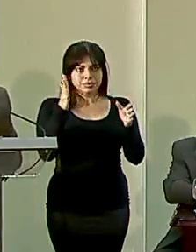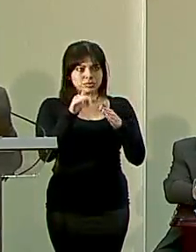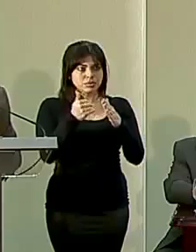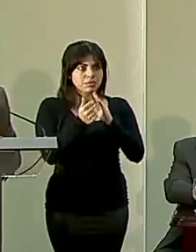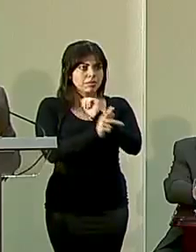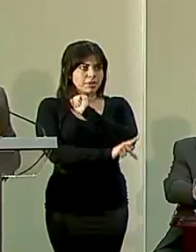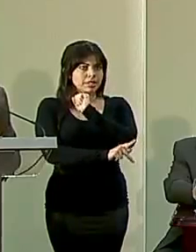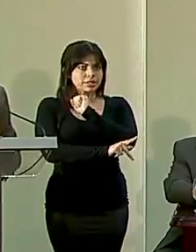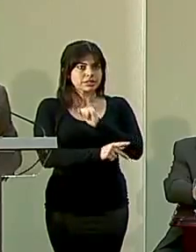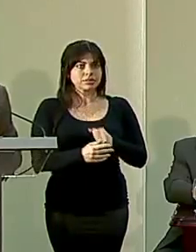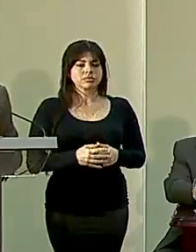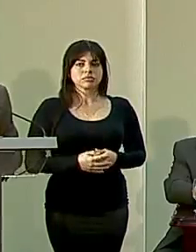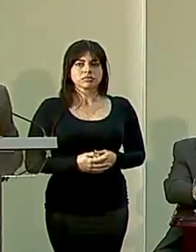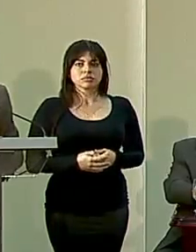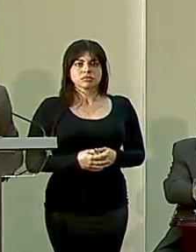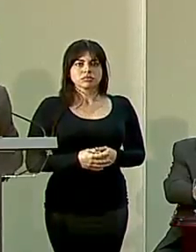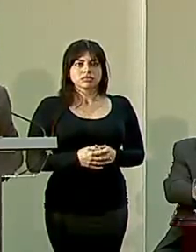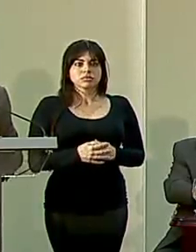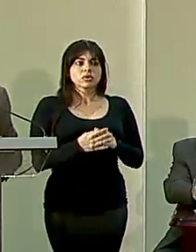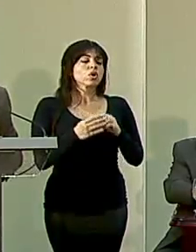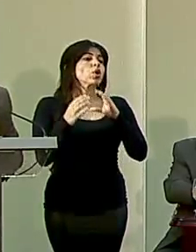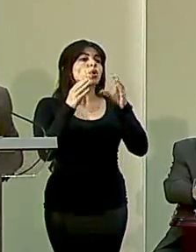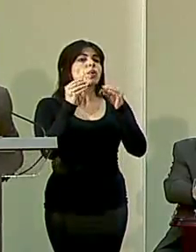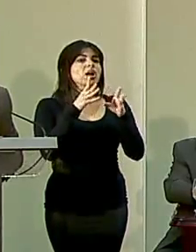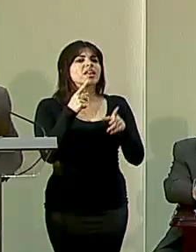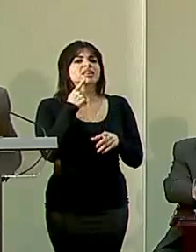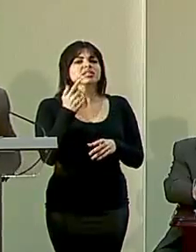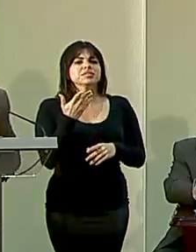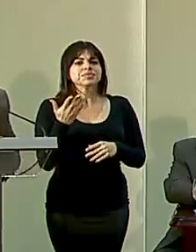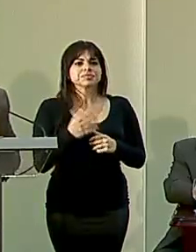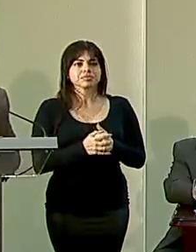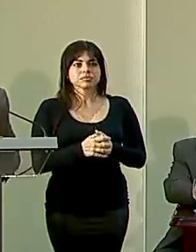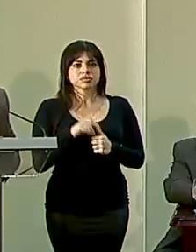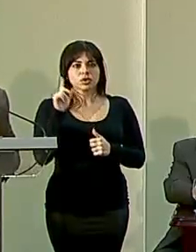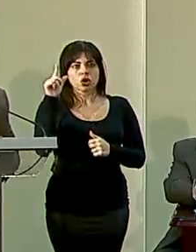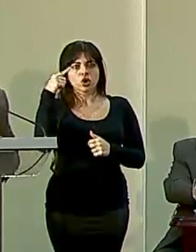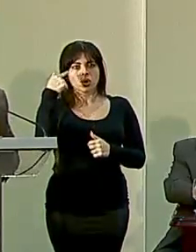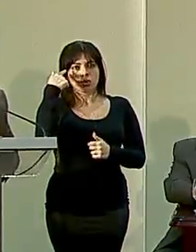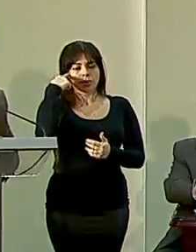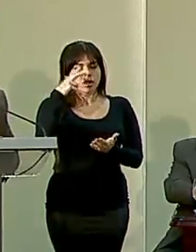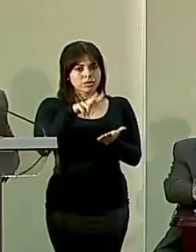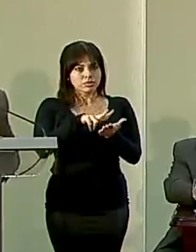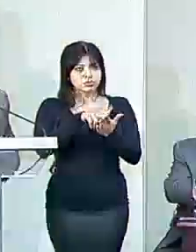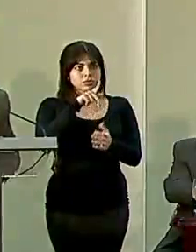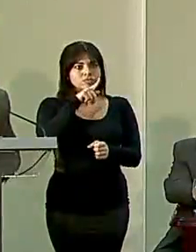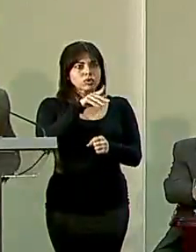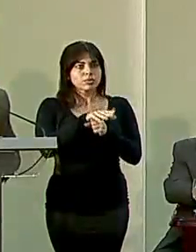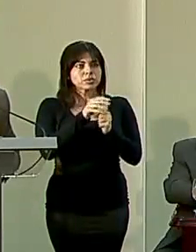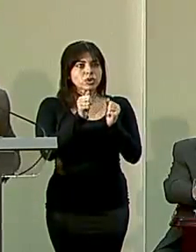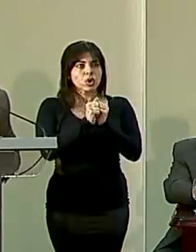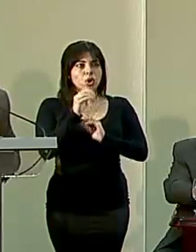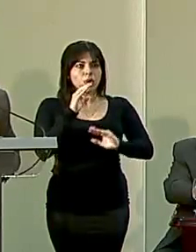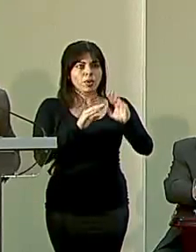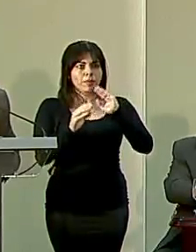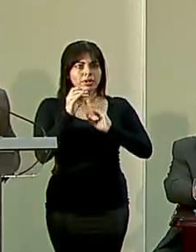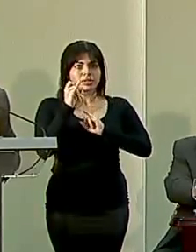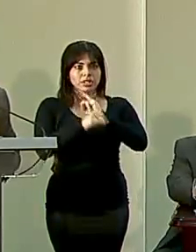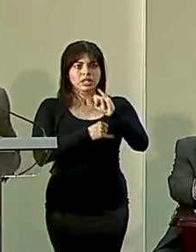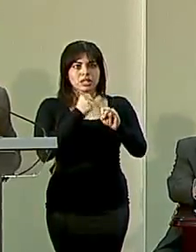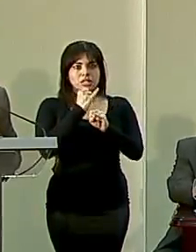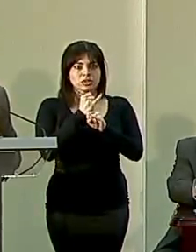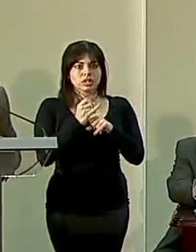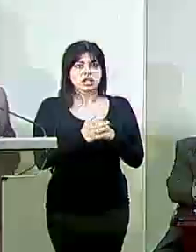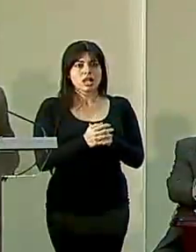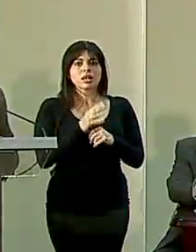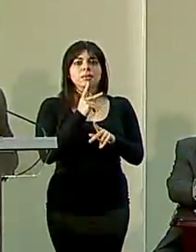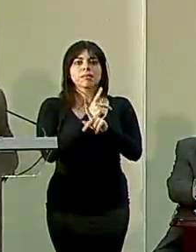país. El comunicado dice lo siguiente: Gobierno ratifica compromiso con comercio internacional